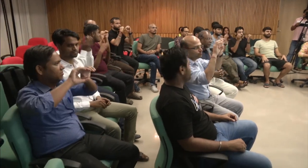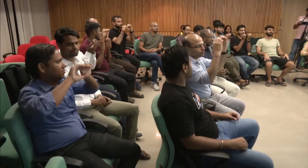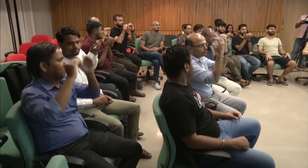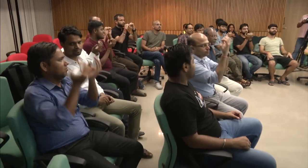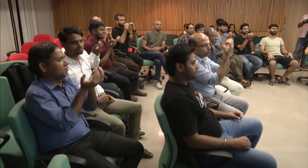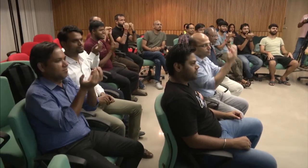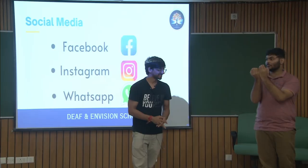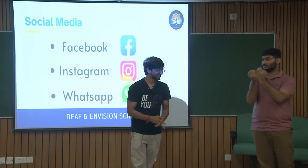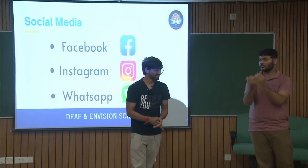Important.